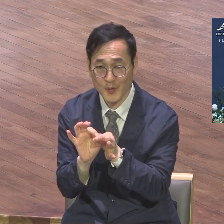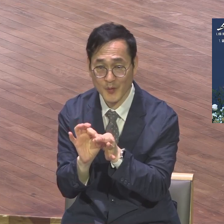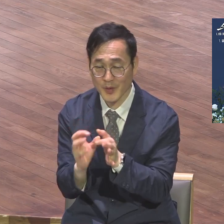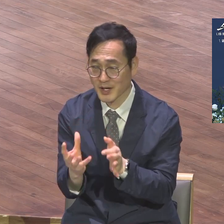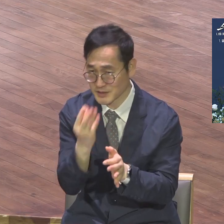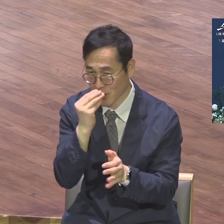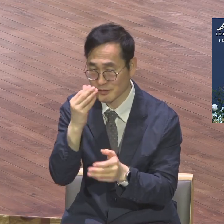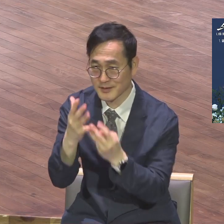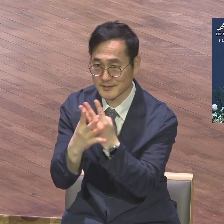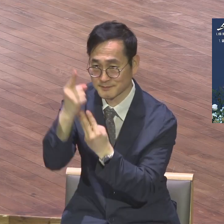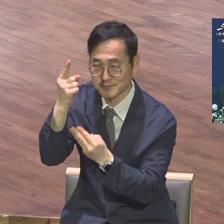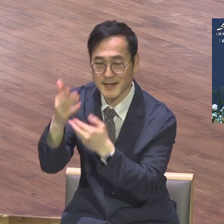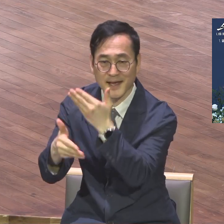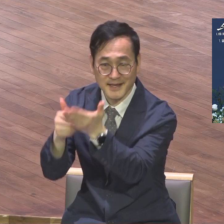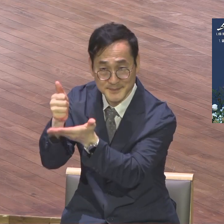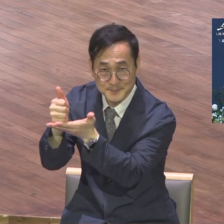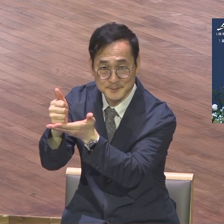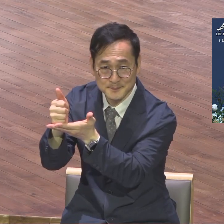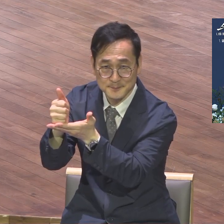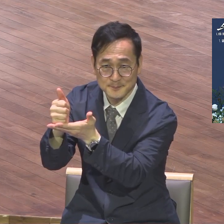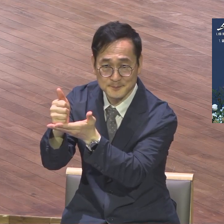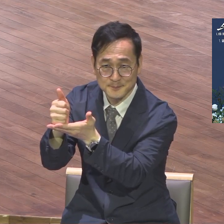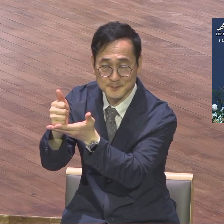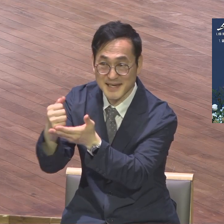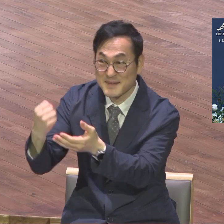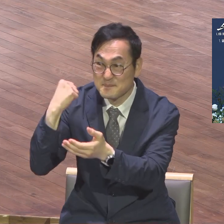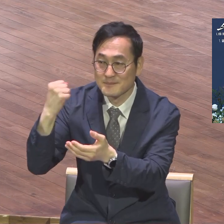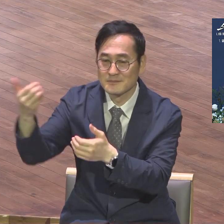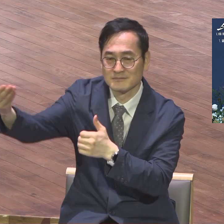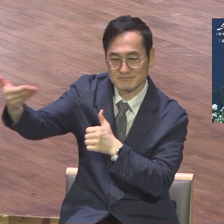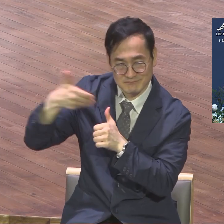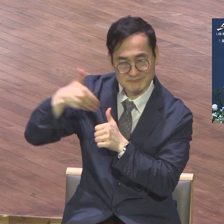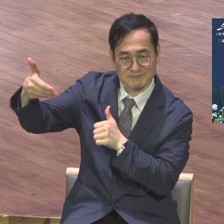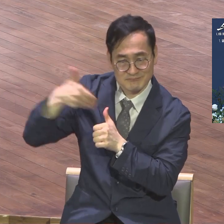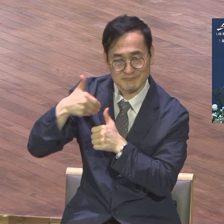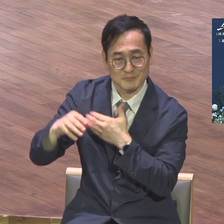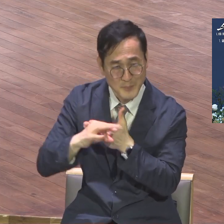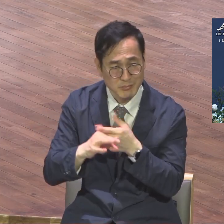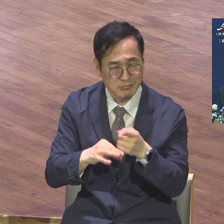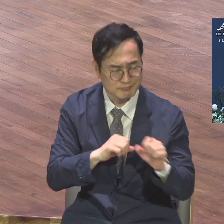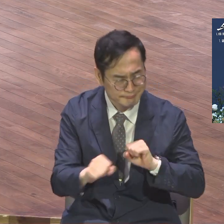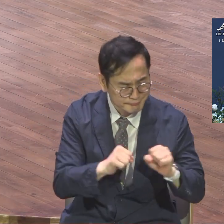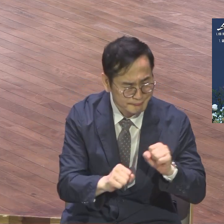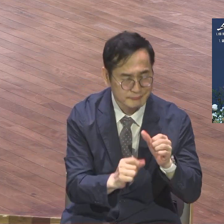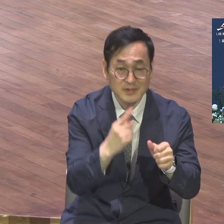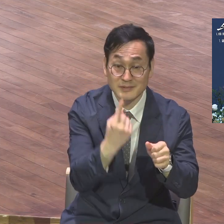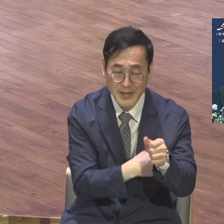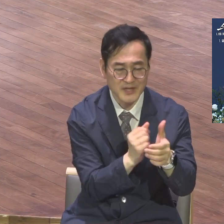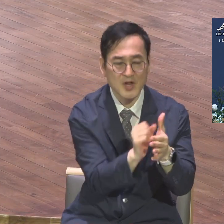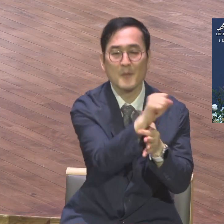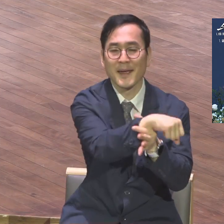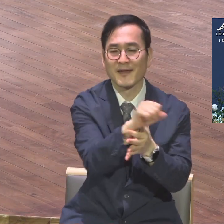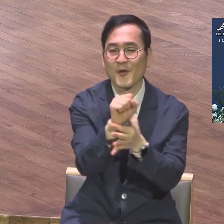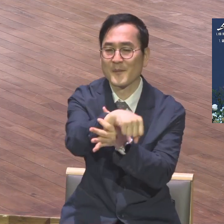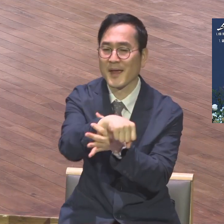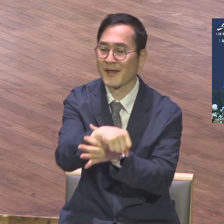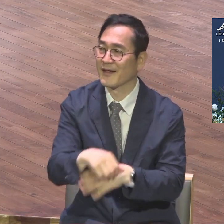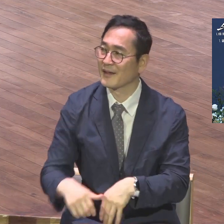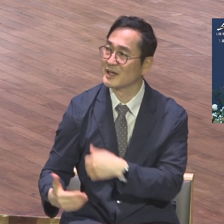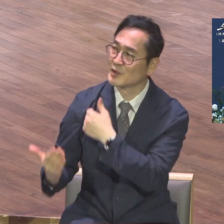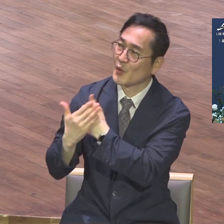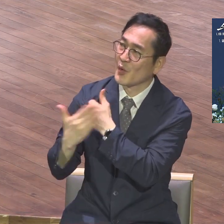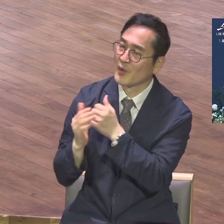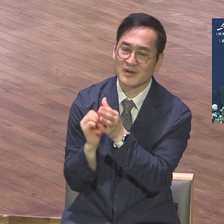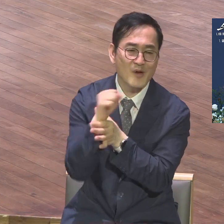하나님의 권능을 힘입게 되면 뭐 삶의 현장에서 열매를 맺게 돼 있죠. 응답받게 돼 있죠.